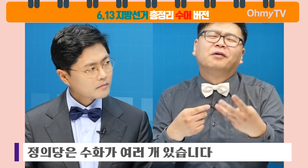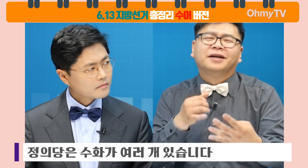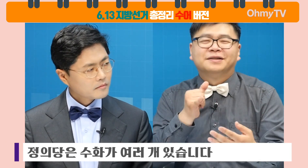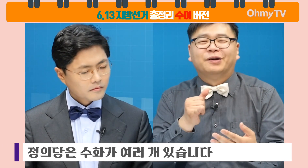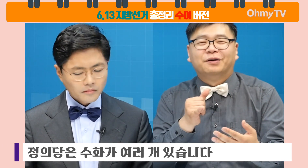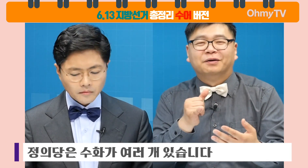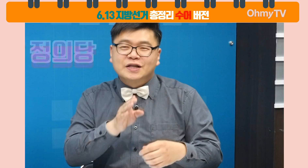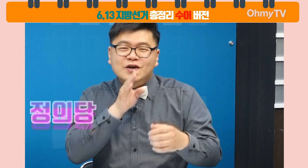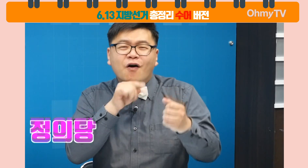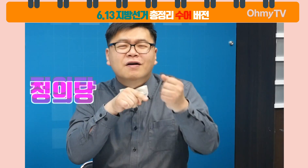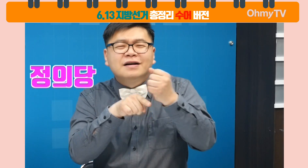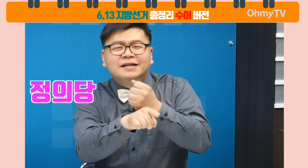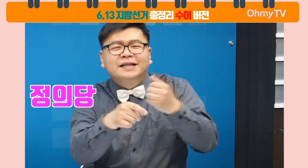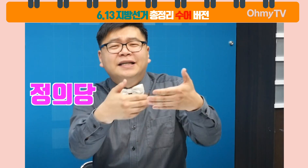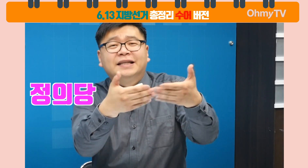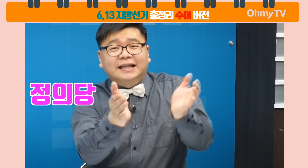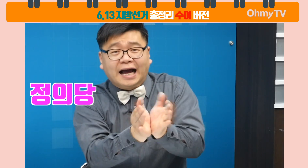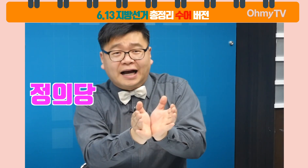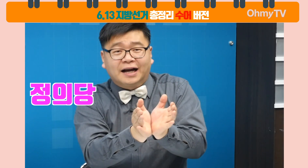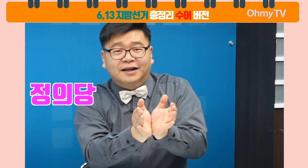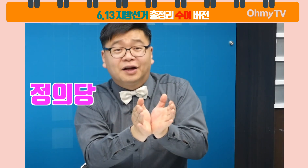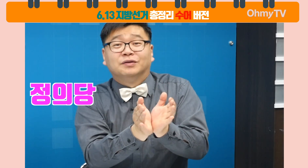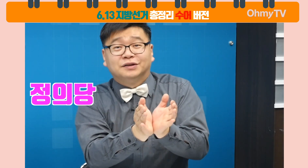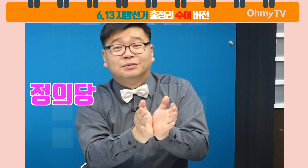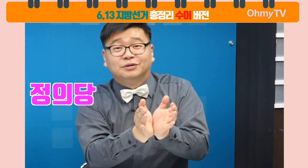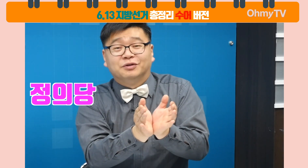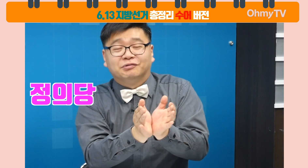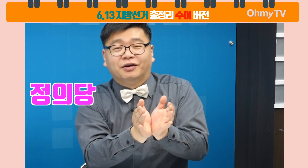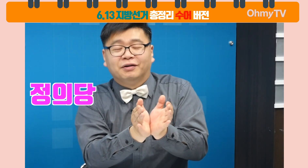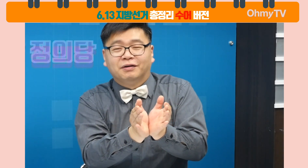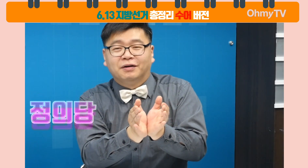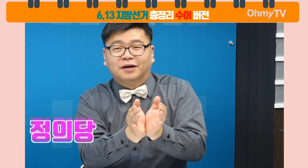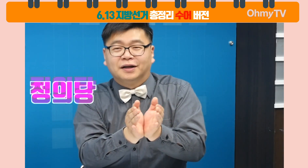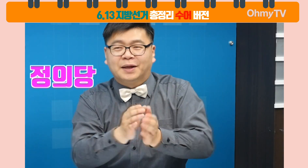개 있어요. 정의당이라고 쓰시는 분들도 있고요.